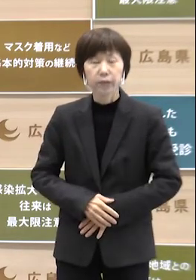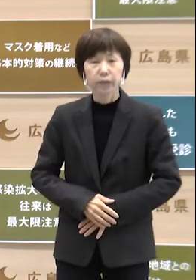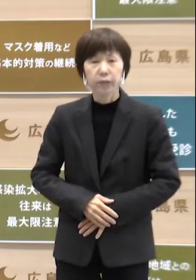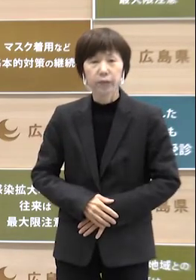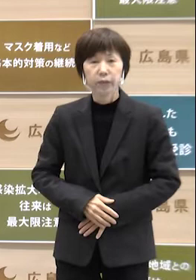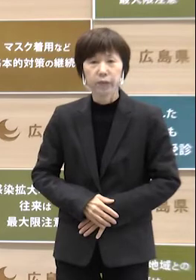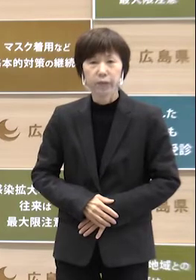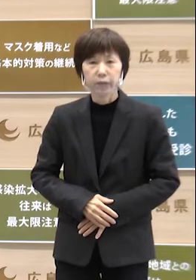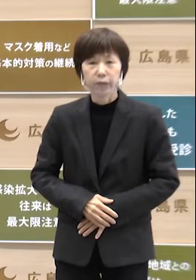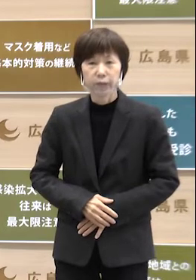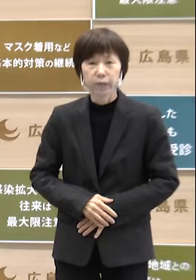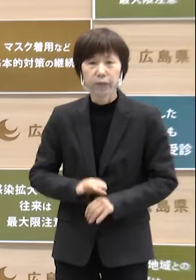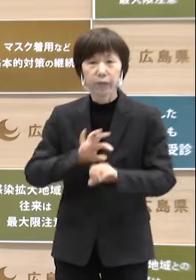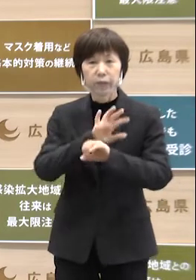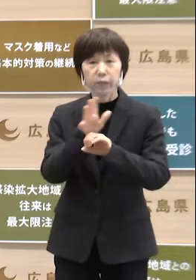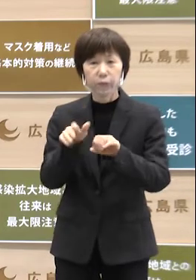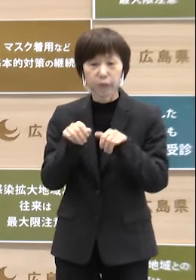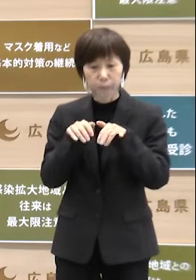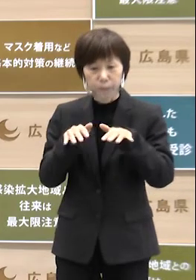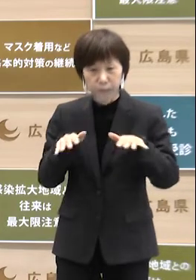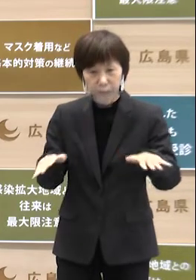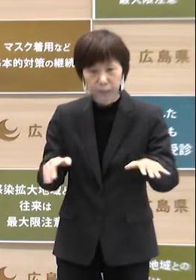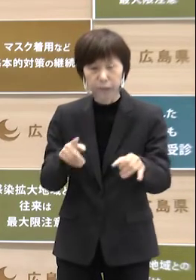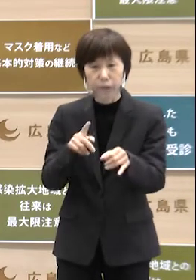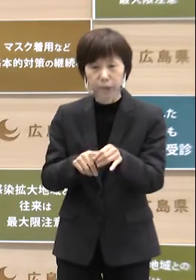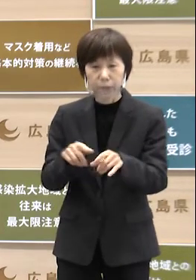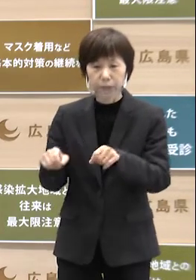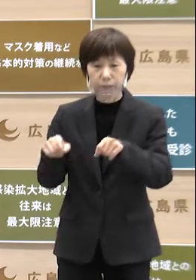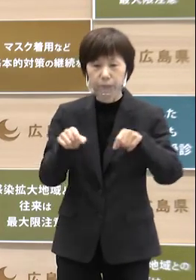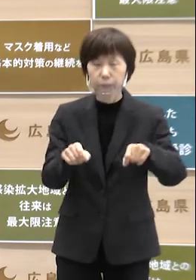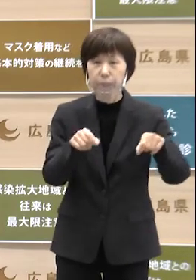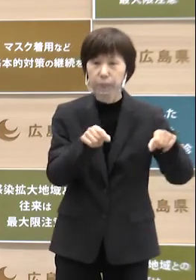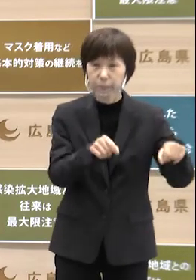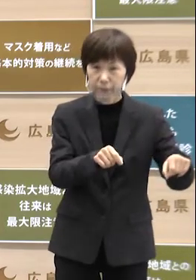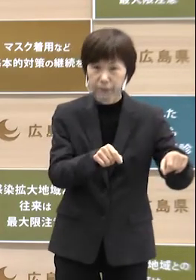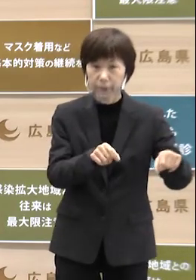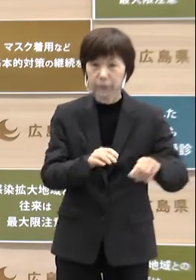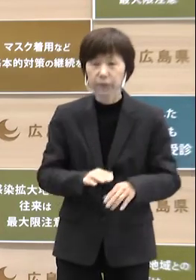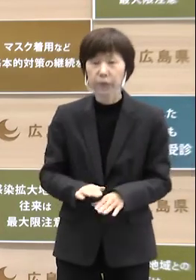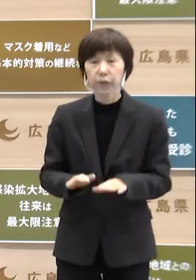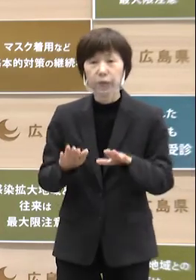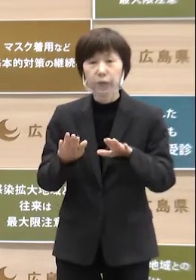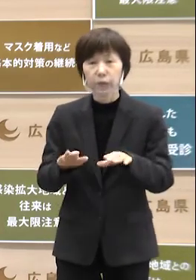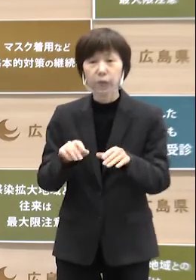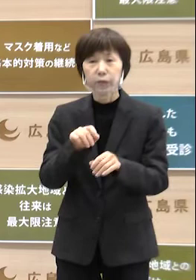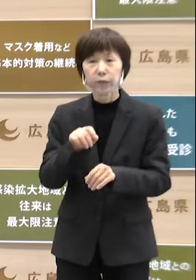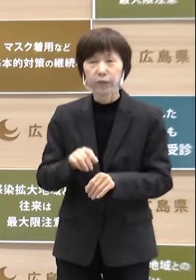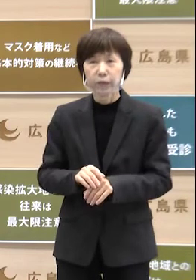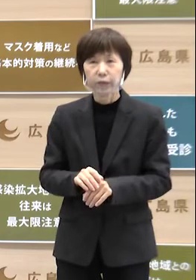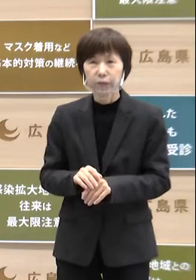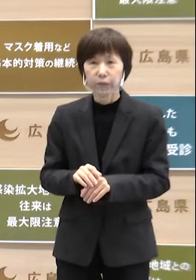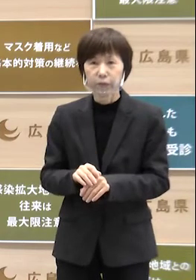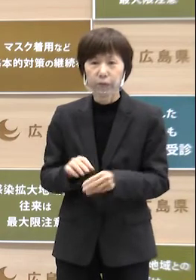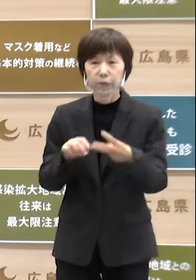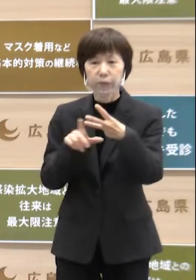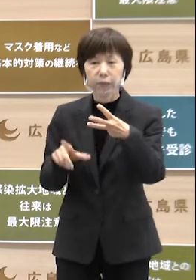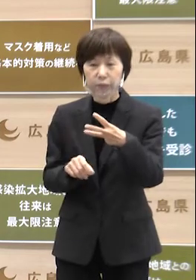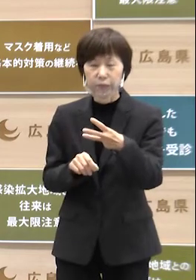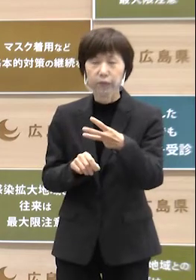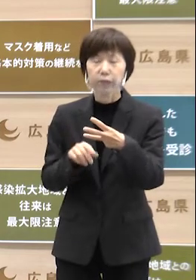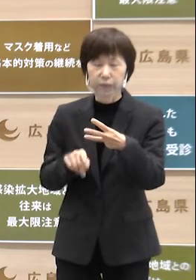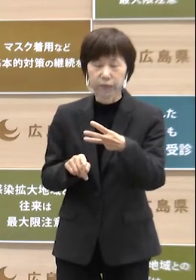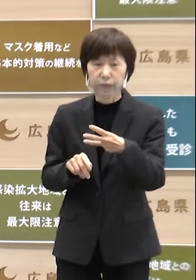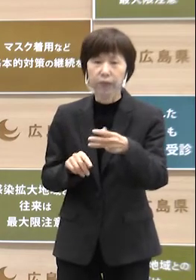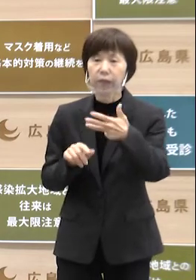新型コロナの影響で延期が繰り返されてきました。今月に入って今年8月1日から26日